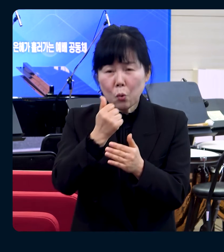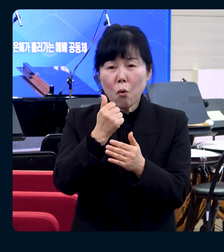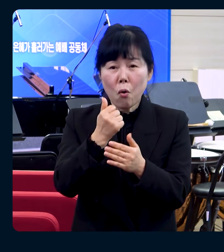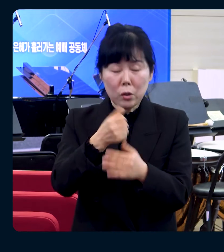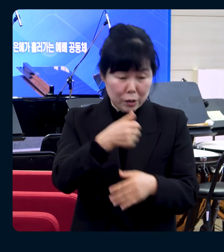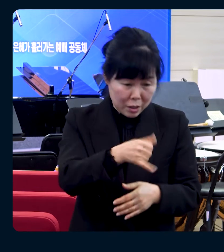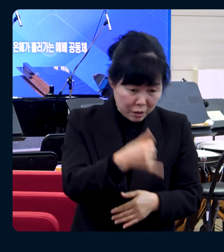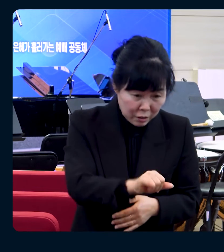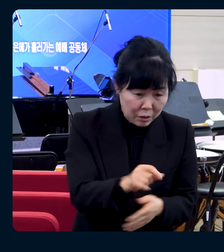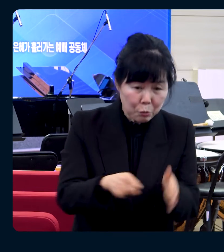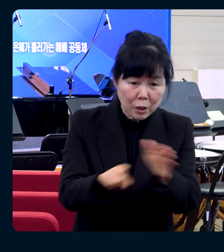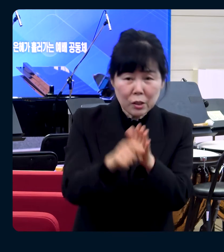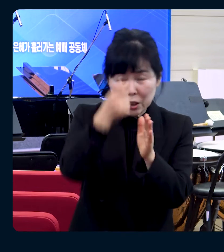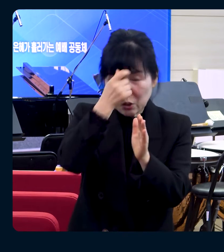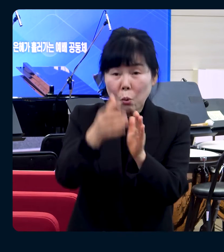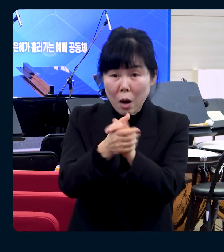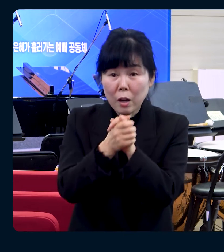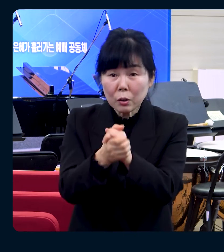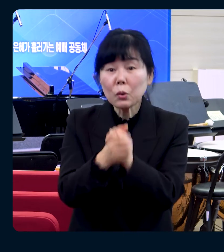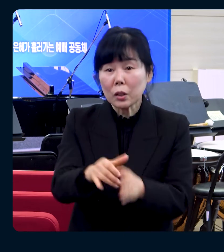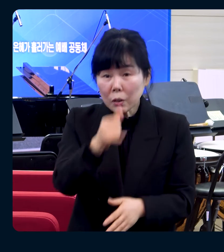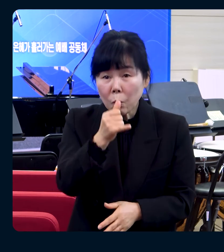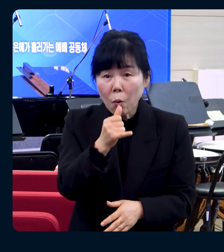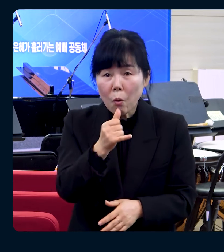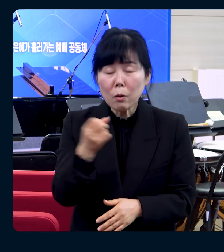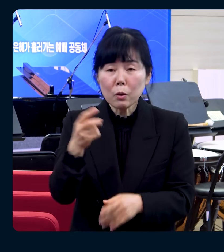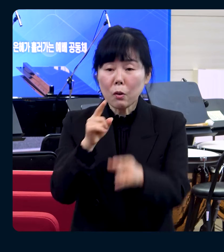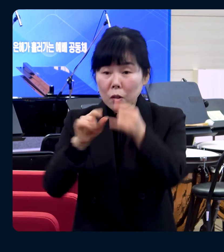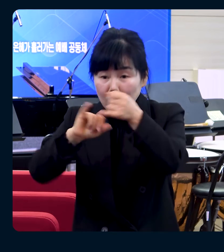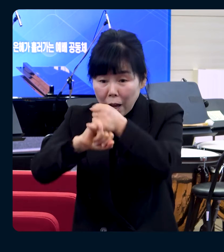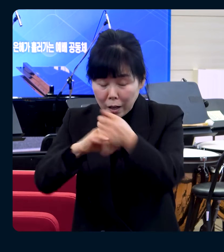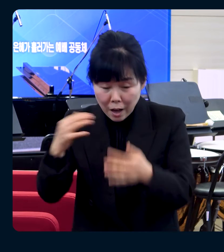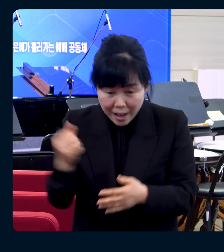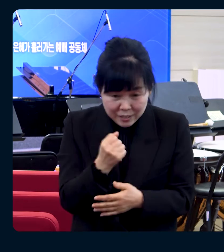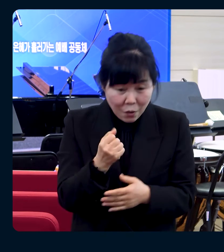기도하는 게 있잖아요. 그런 것인지, 아니면 어떤